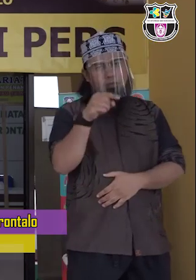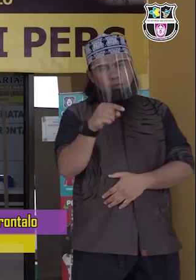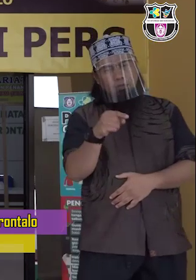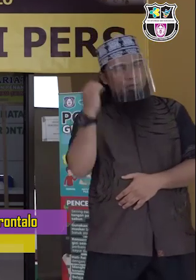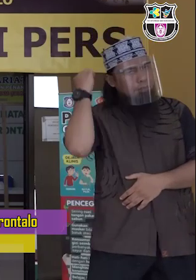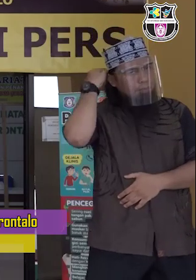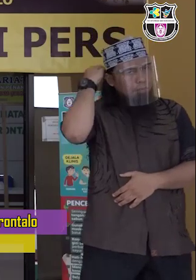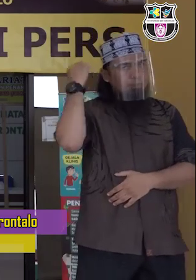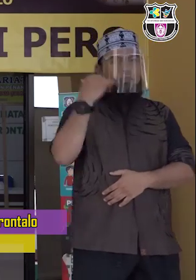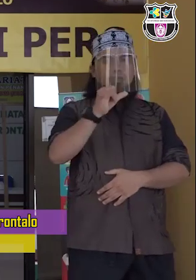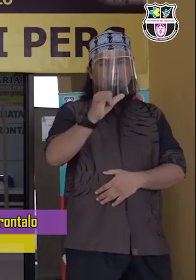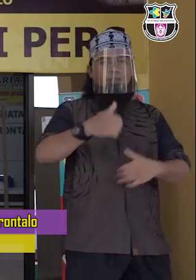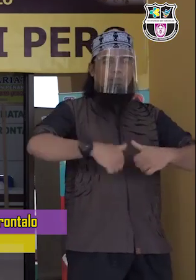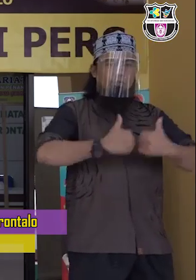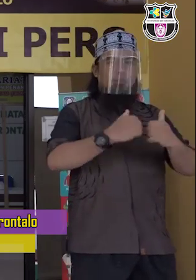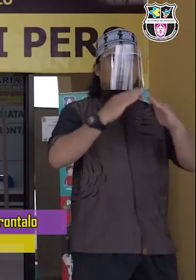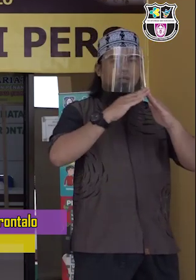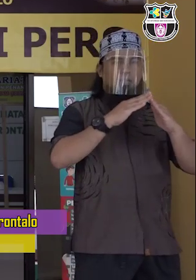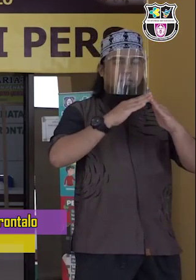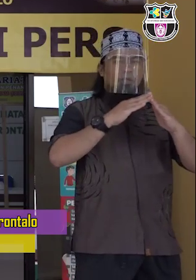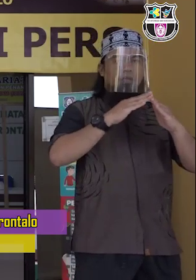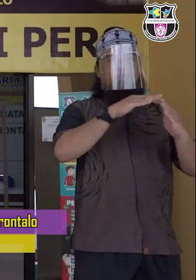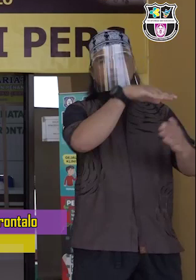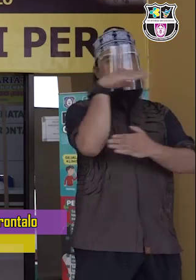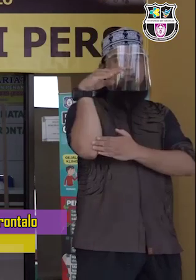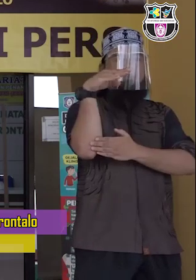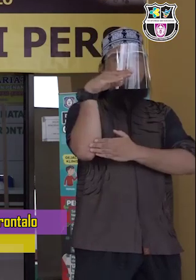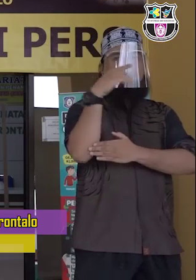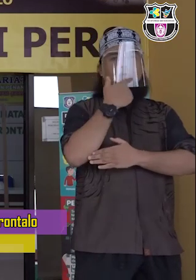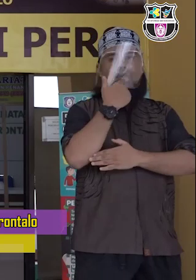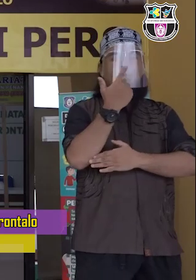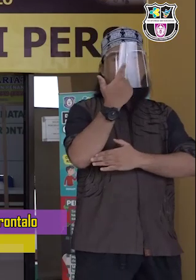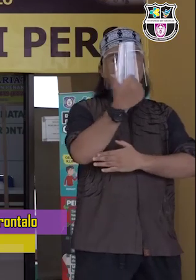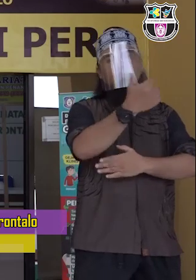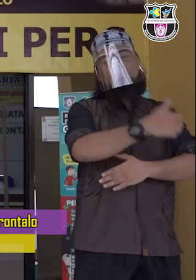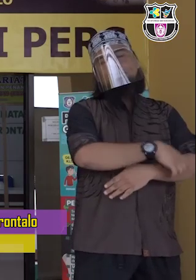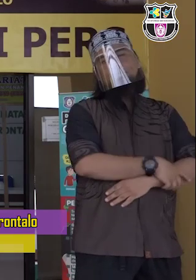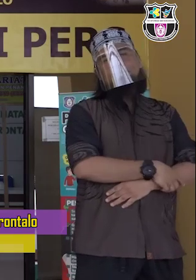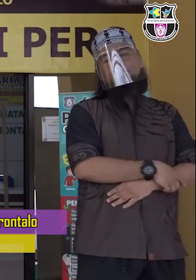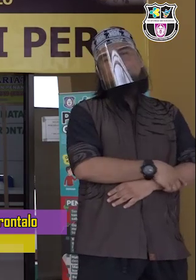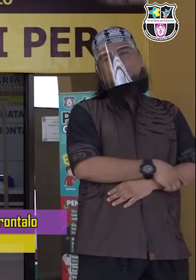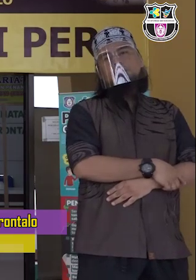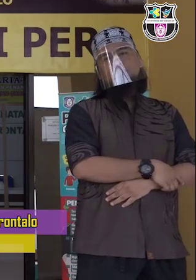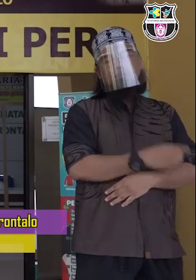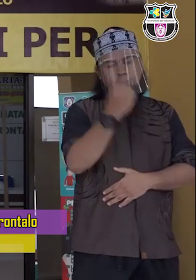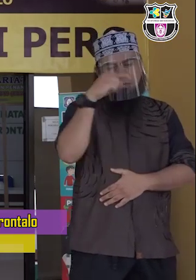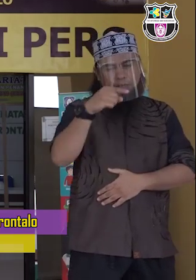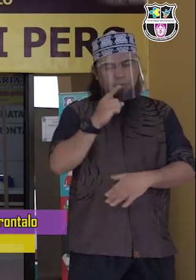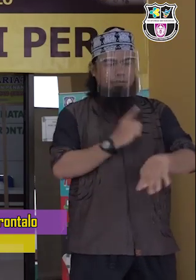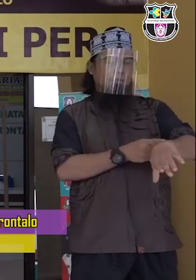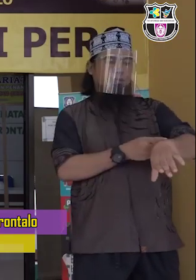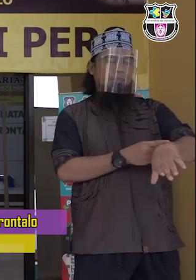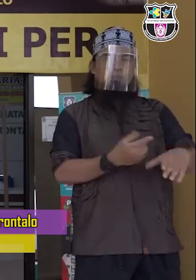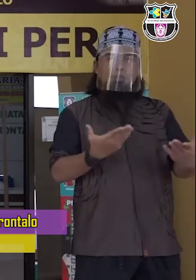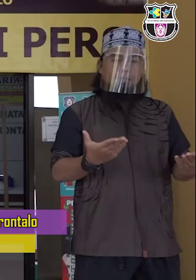itu harus melakukan protokol kesehatan dan dites untuk menentukan apakah